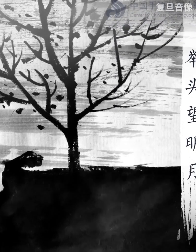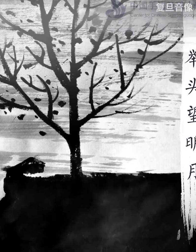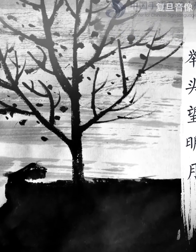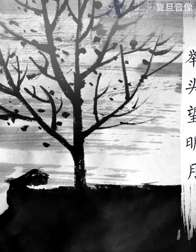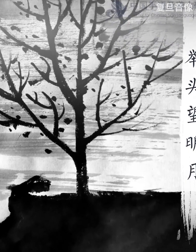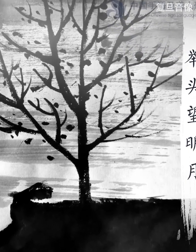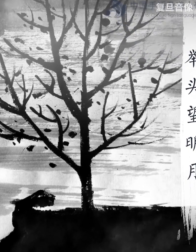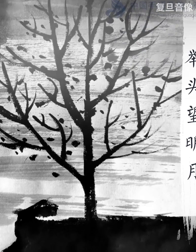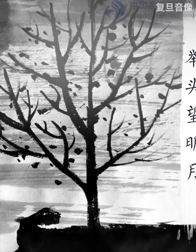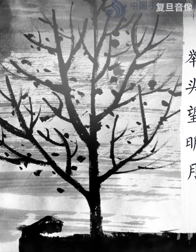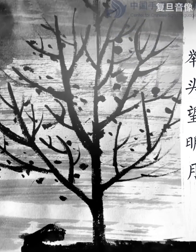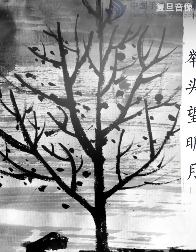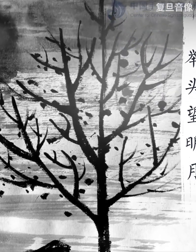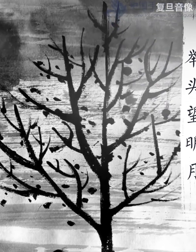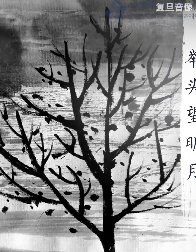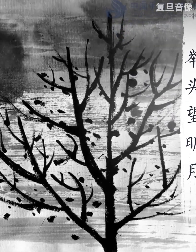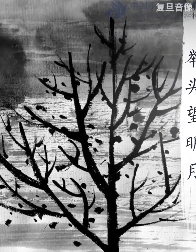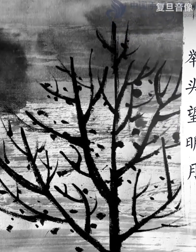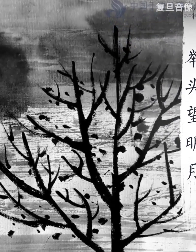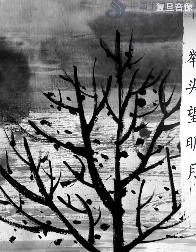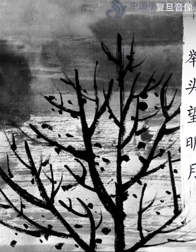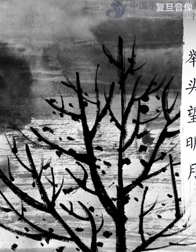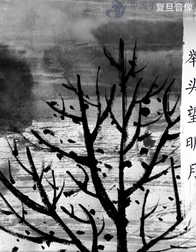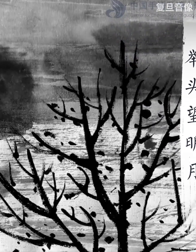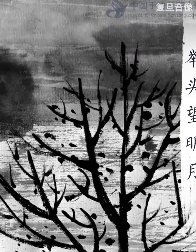举头望明月，